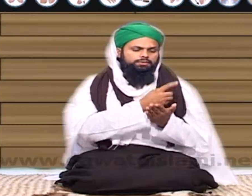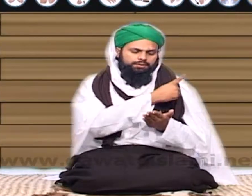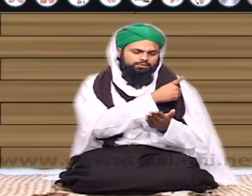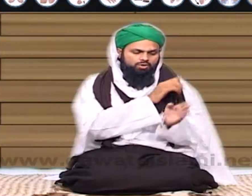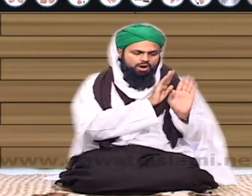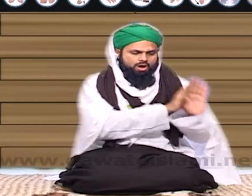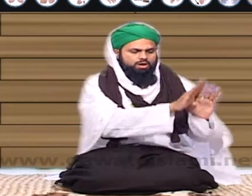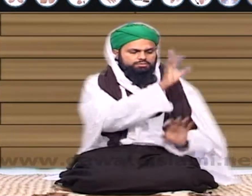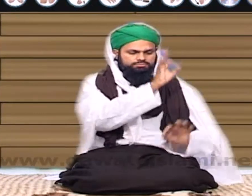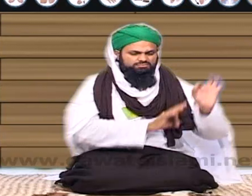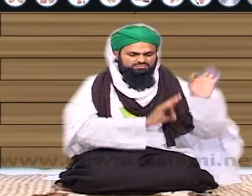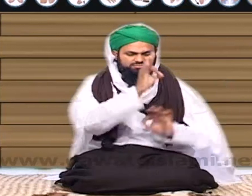بچیں. اس طرح